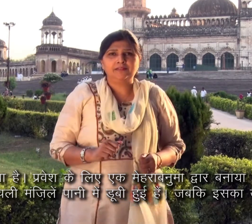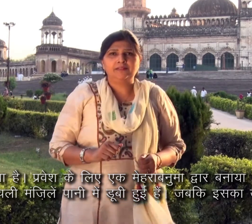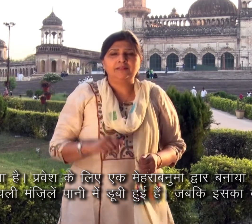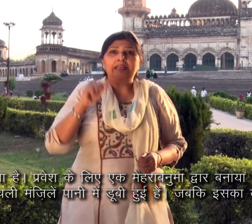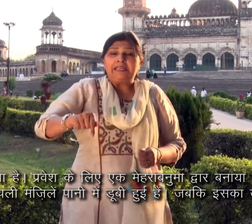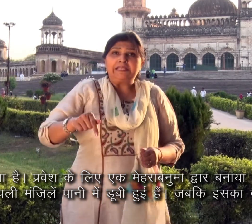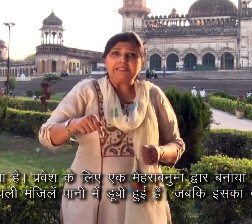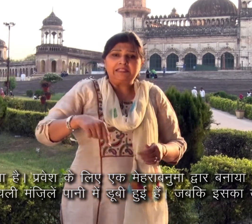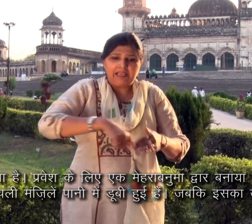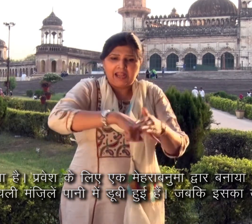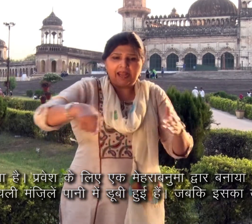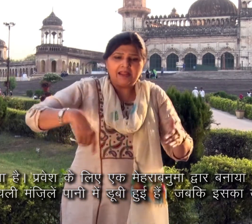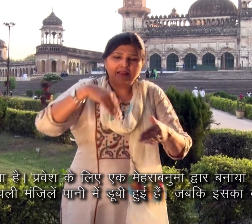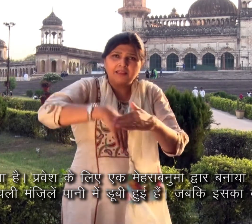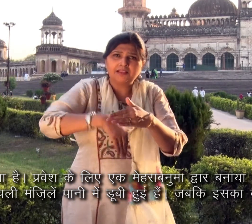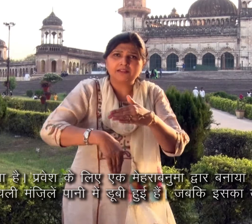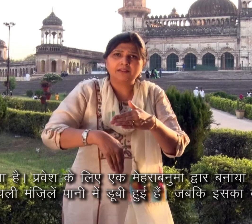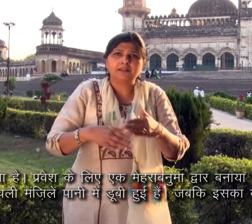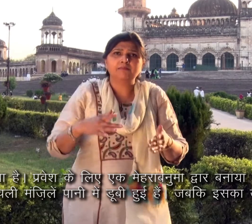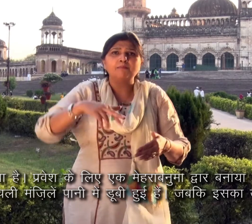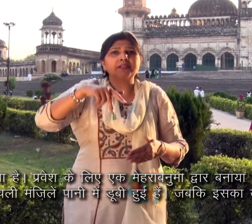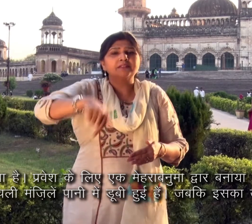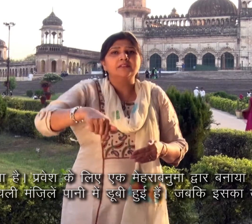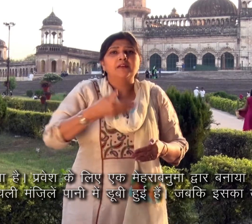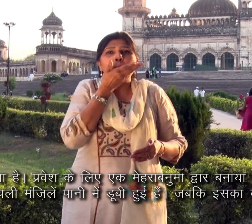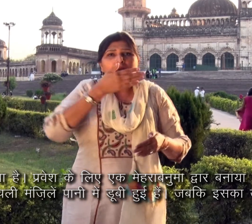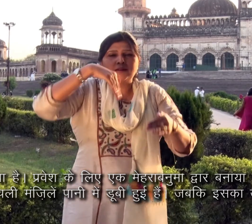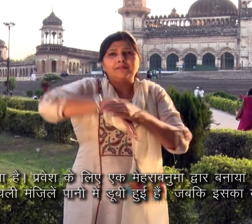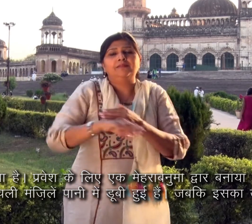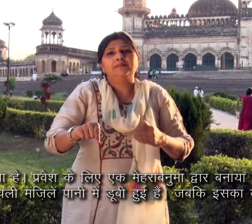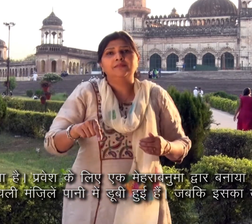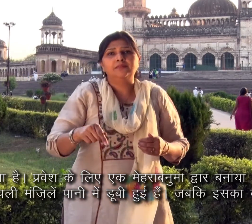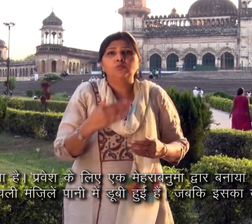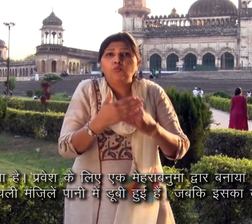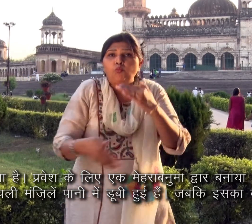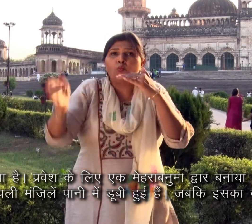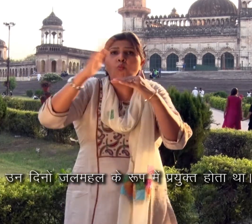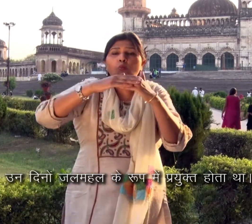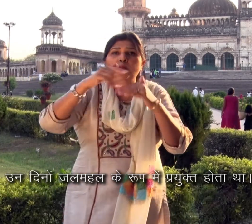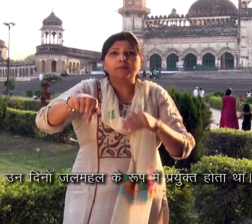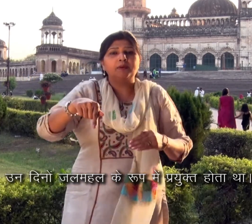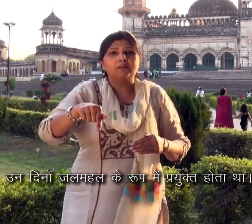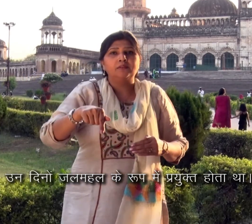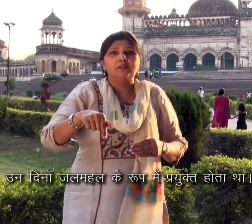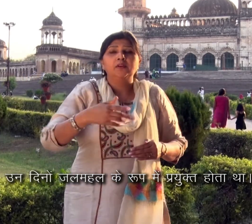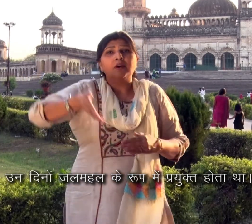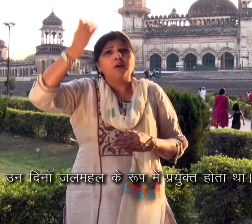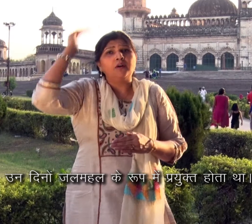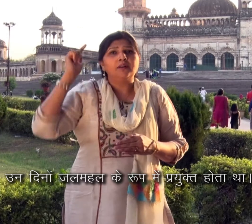इसकी निचली मंजिलें पानी में डूबी हुई हैं, जबकि इसका ऊपरी भाग उन दिनों जल महल के रूप